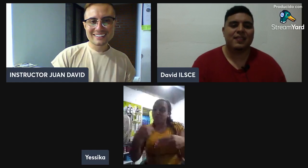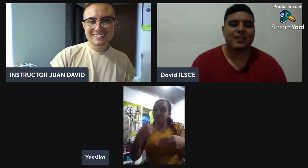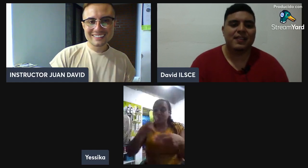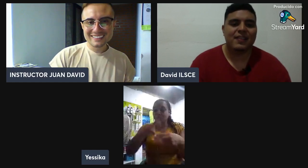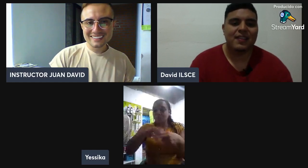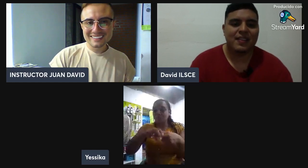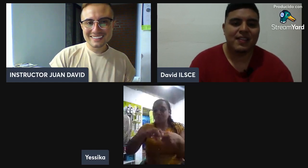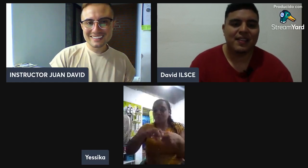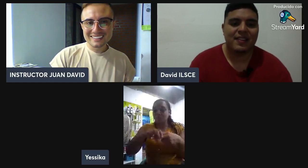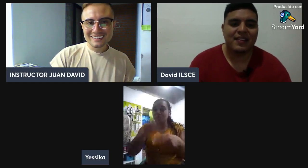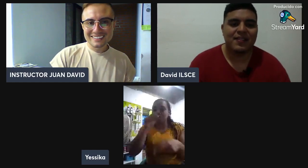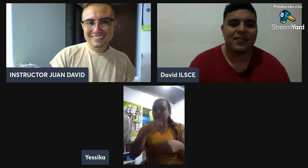¿Qué dices, Jessica?